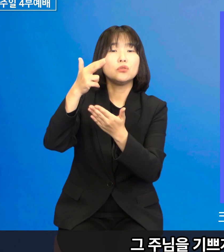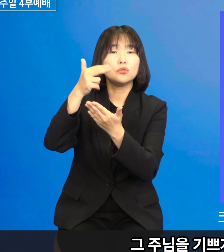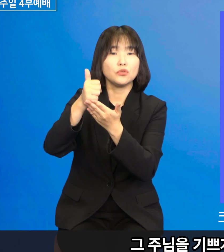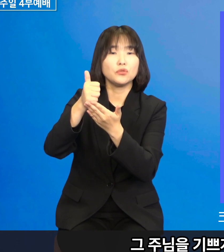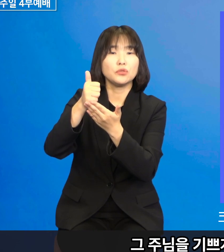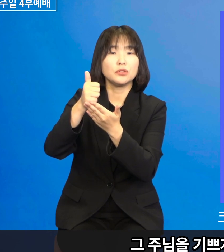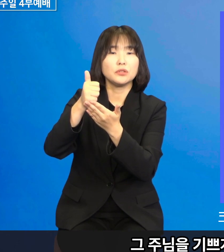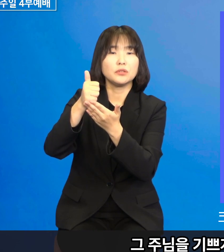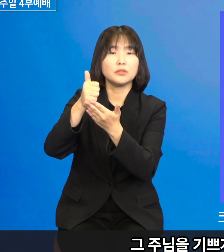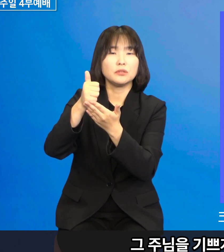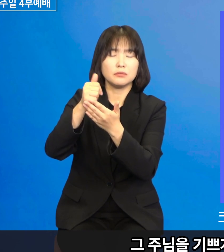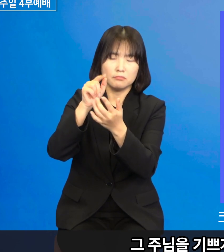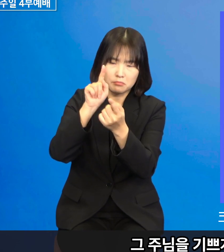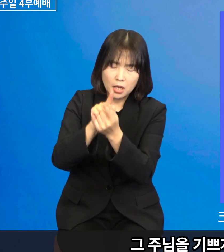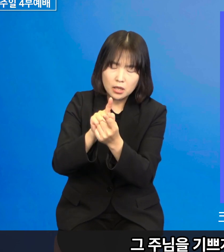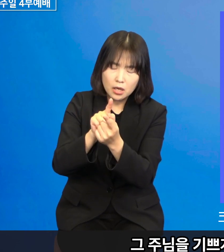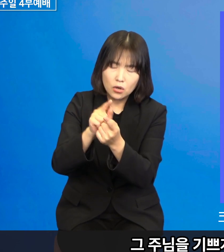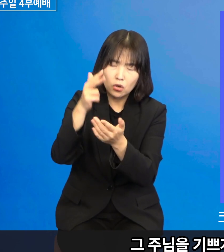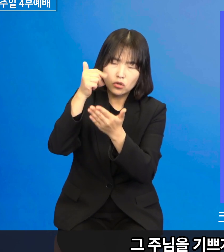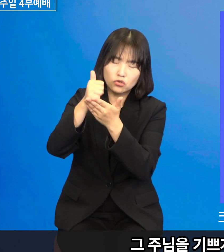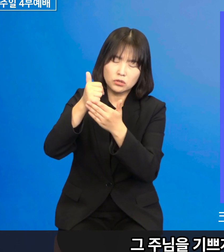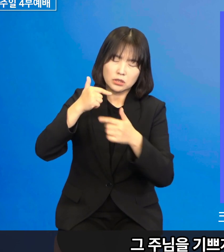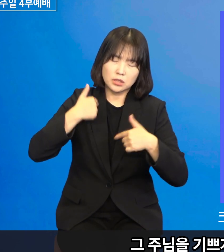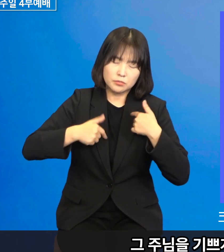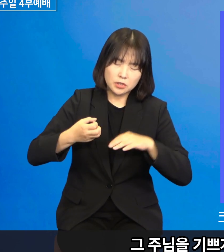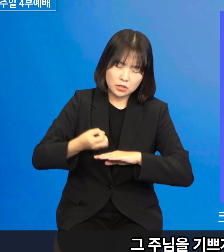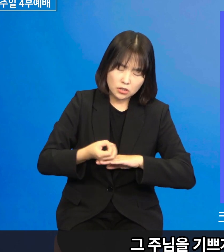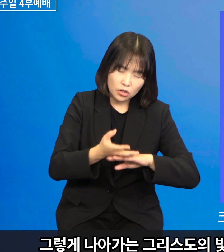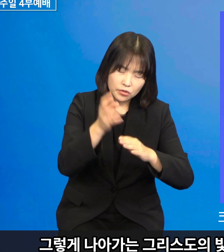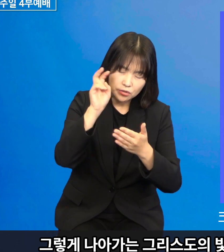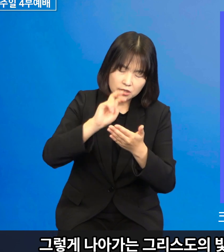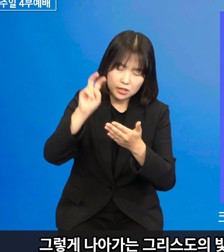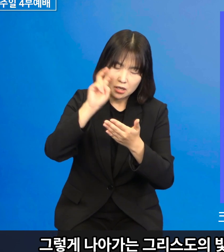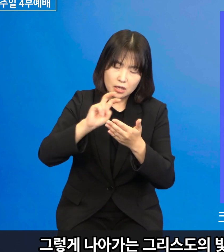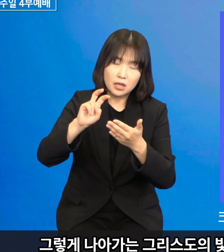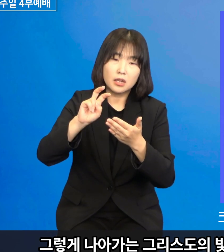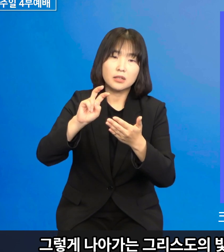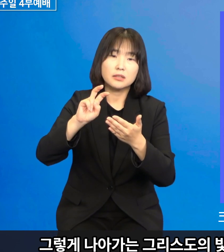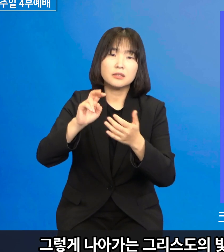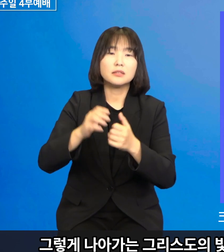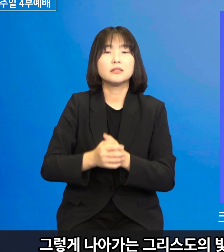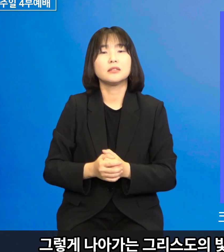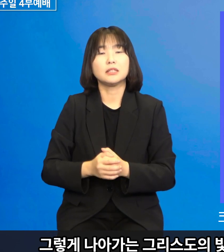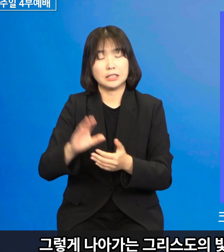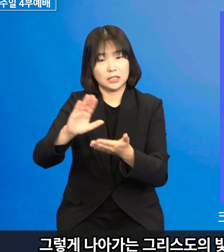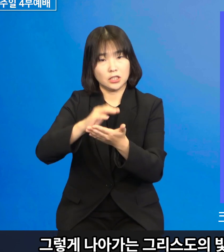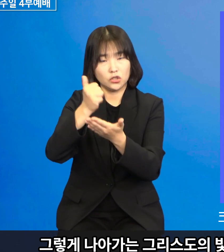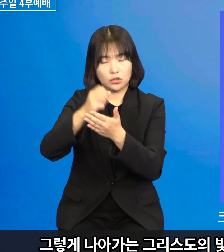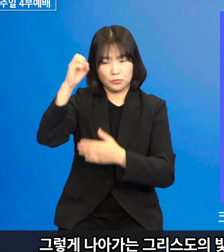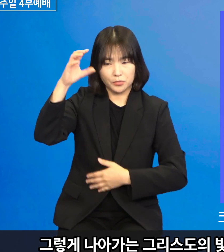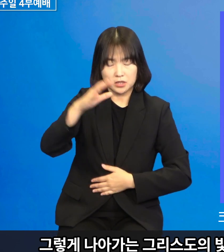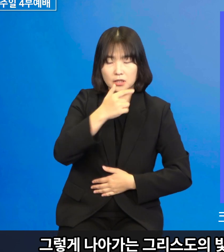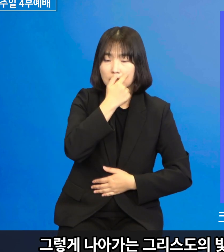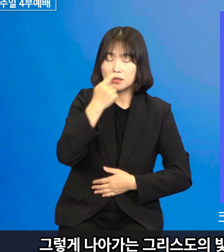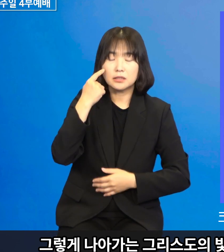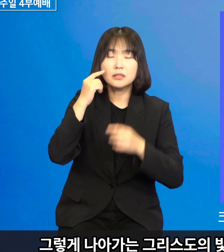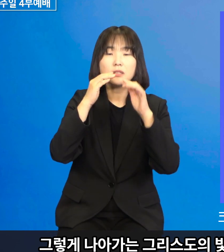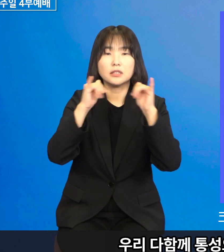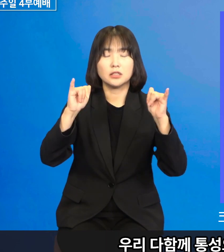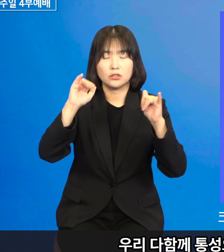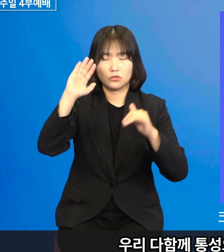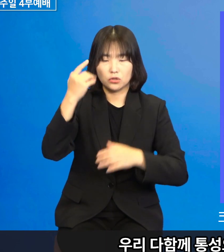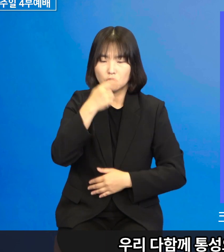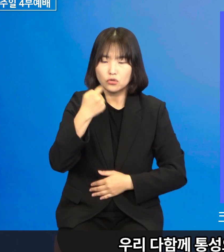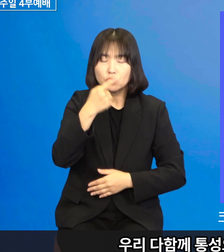만나고 그 주님을 기쁘게 전하며 찬양하며 그렇게 나아가는 그리스도의 빛된 증인들이 다 될 줄로